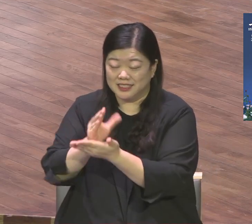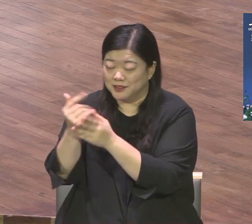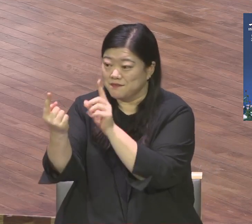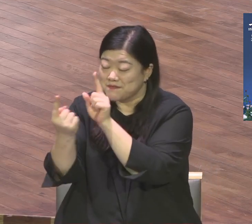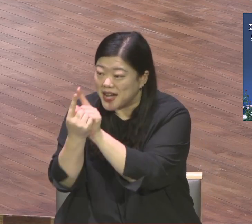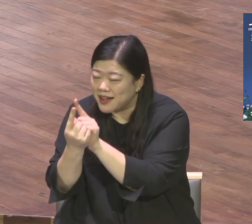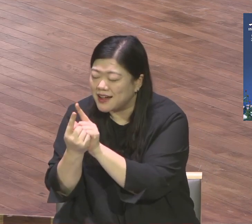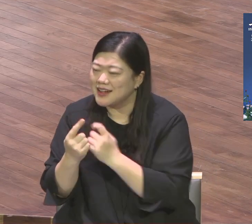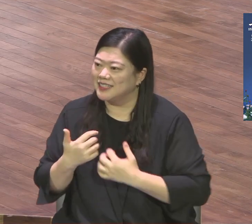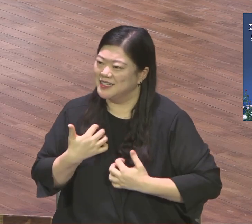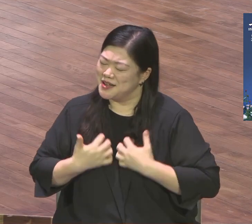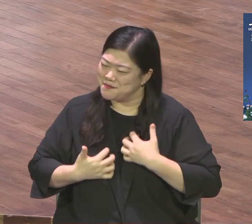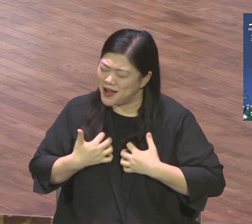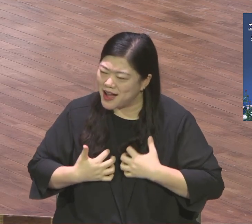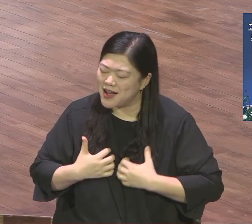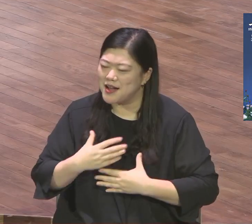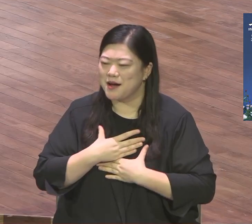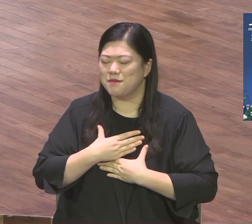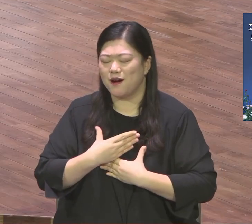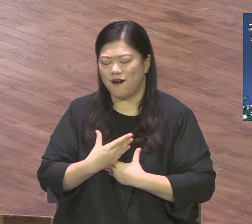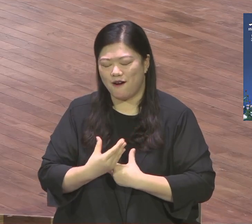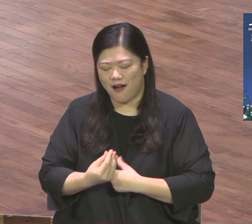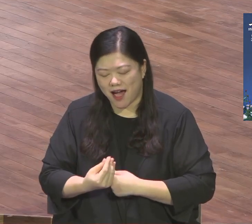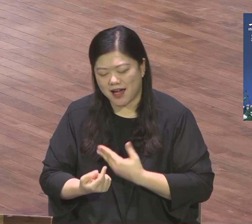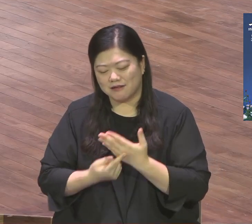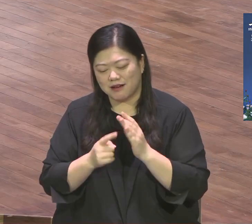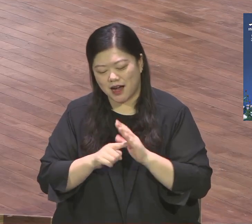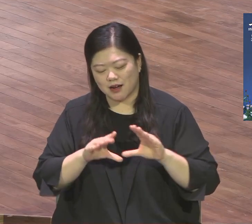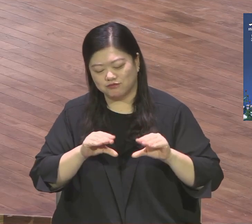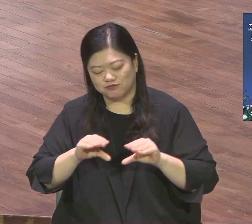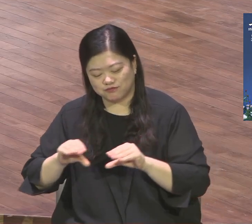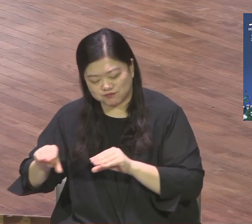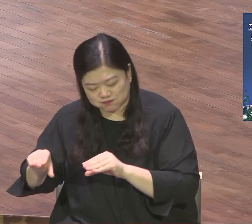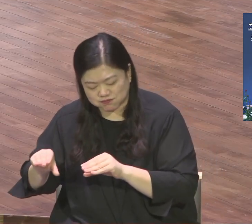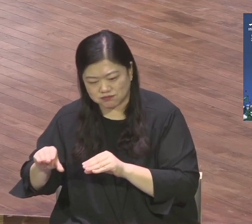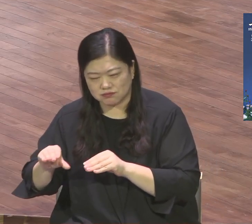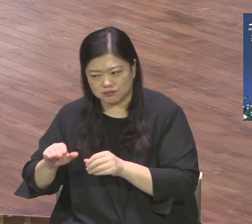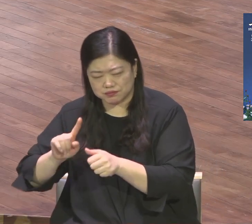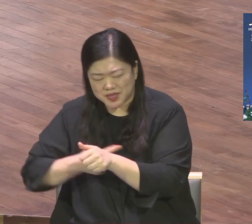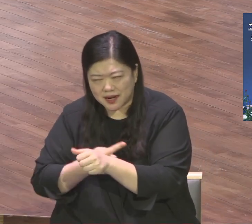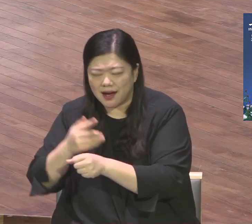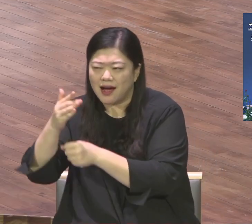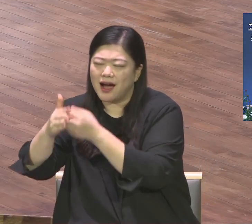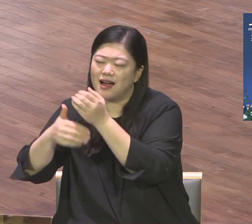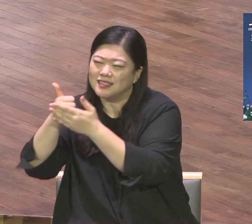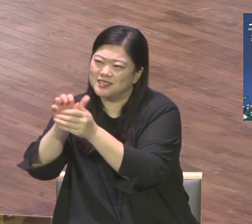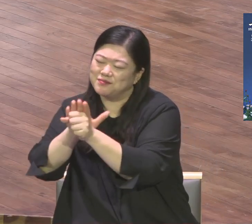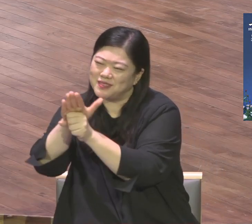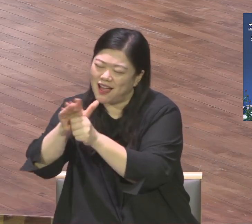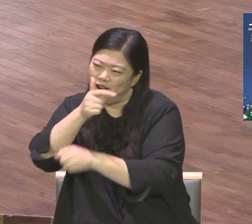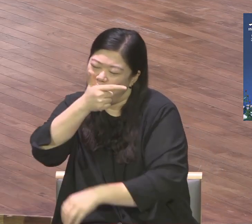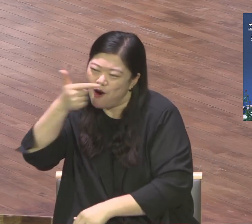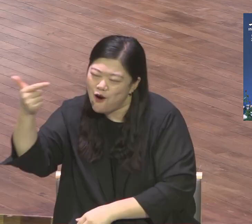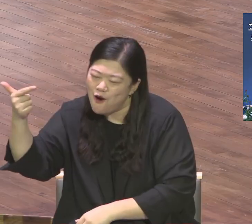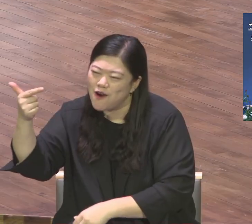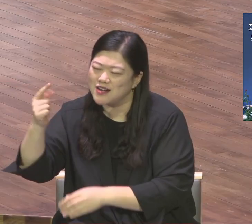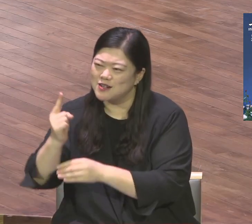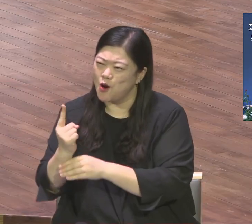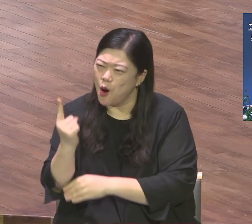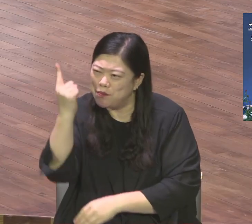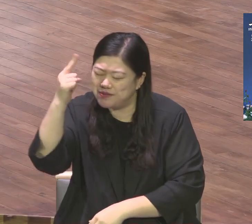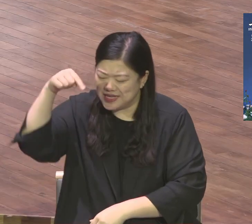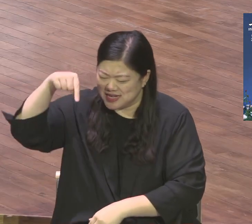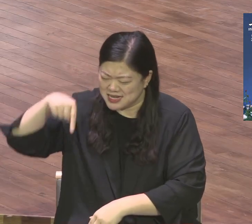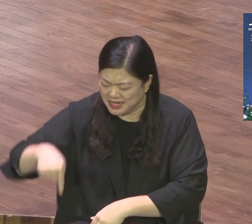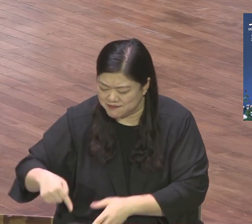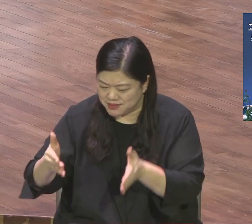사실적이고 구체적으로 예수 그리스도의 사랑의 높이와 깊이와 넓이와 길이를 그렇게 여러분이